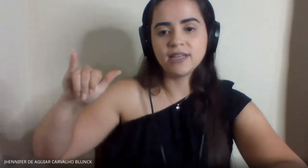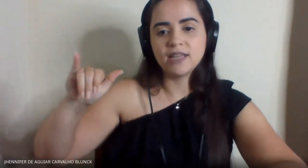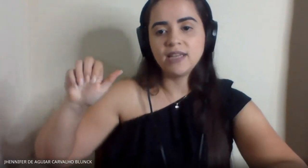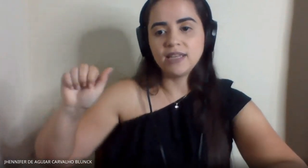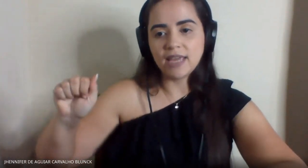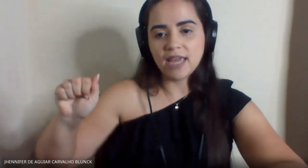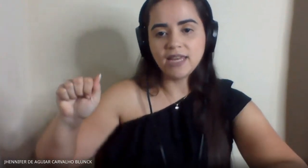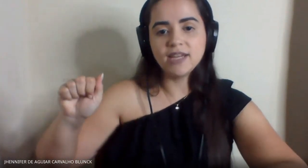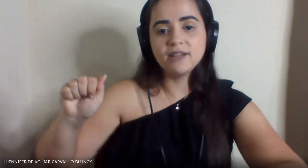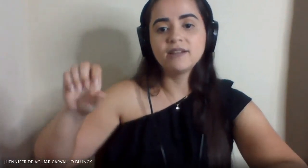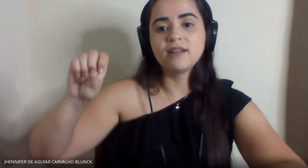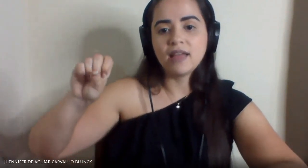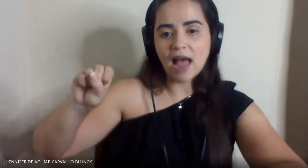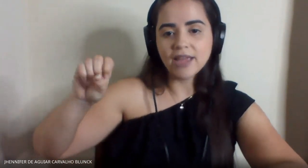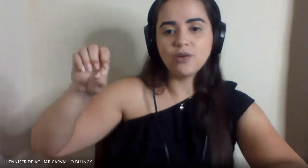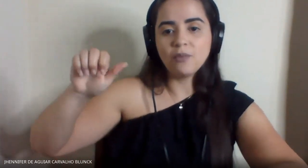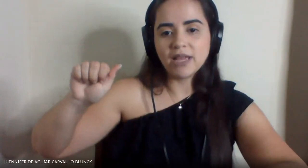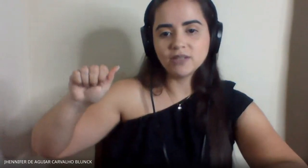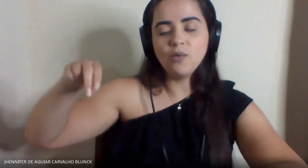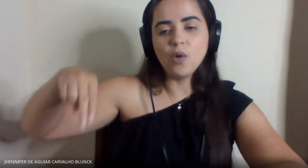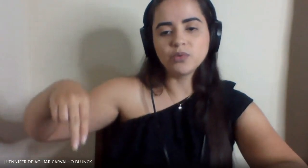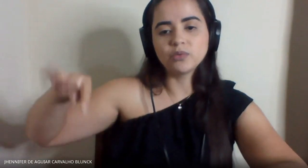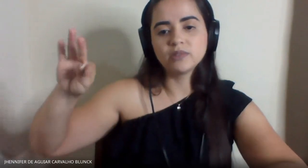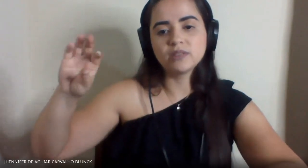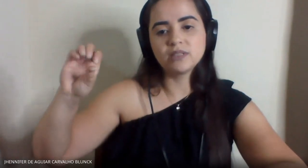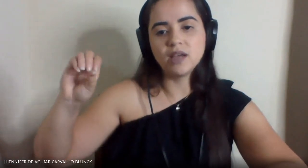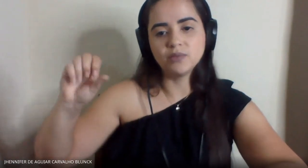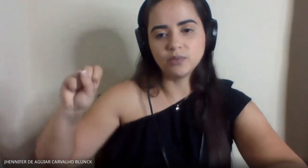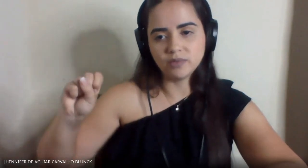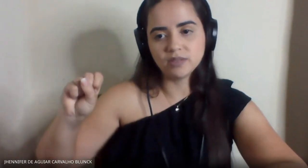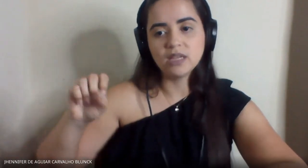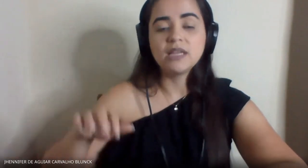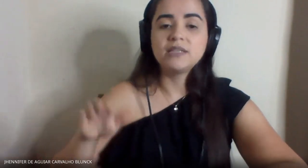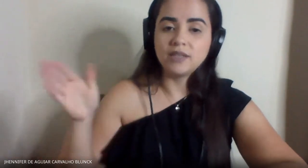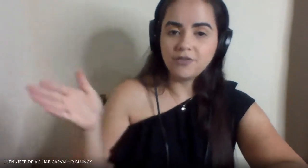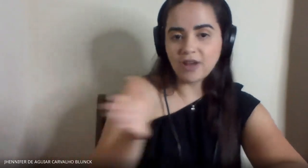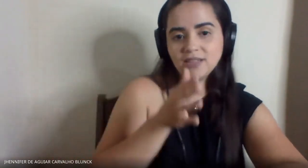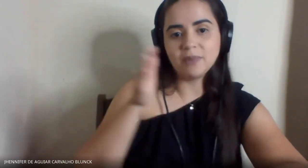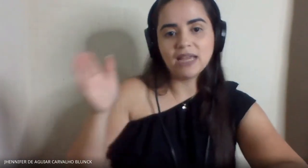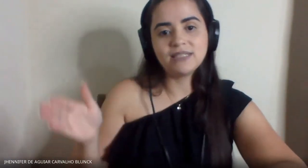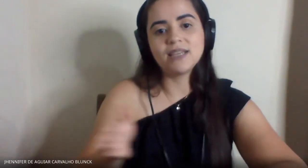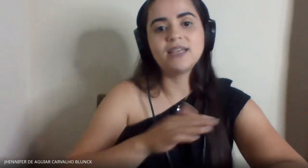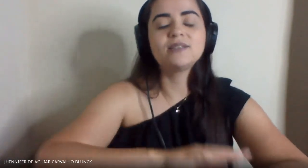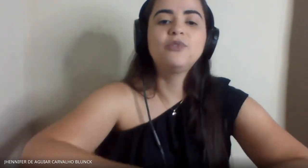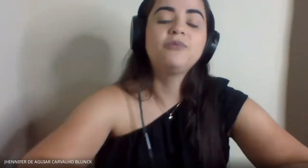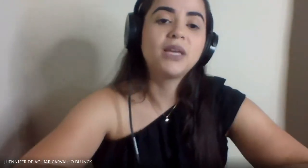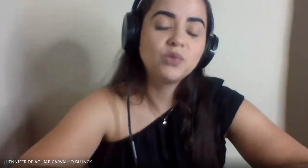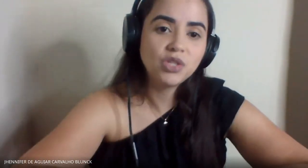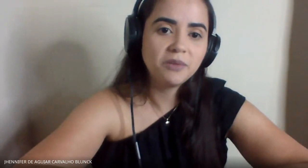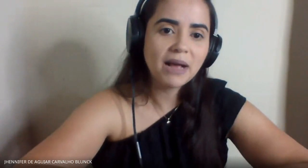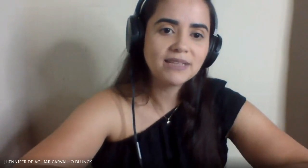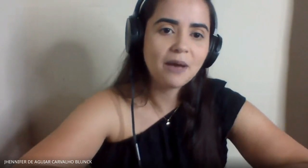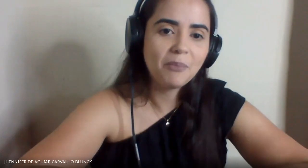faz Quênia, aí começa o outro, Santos. Você não faz mais esse